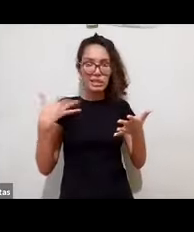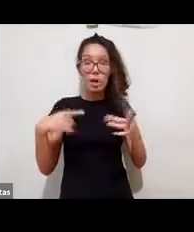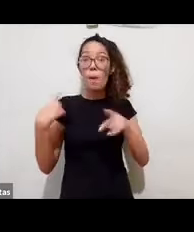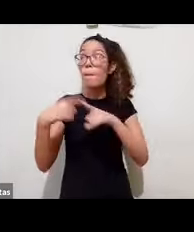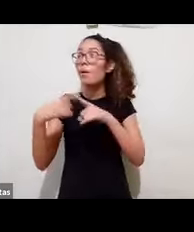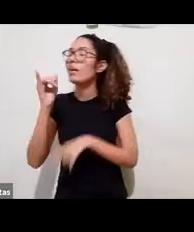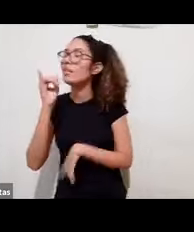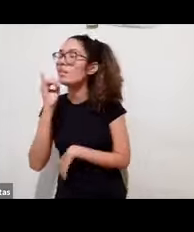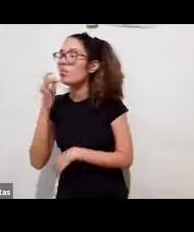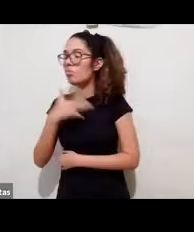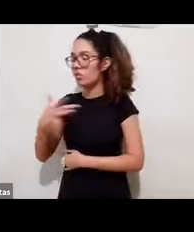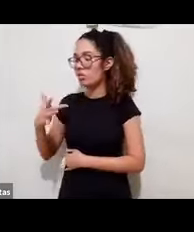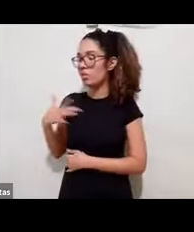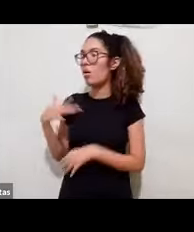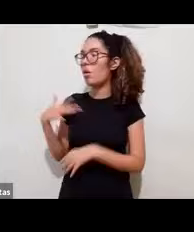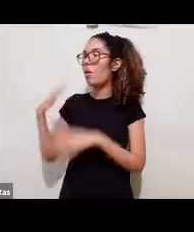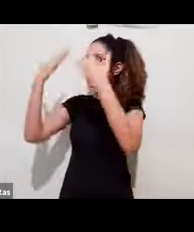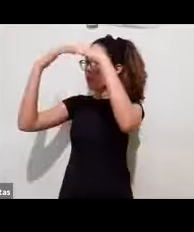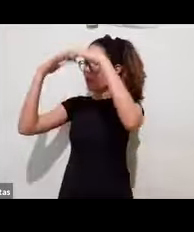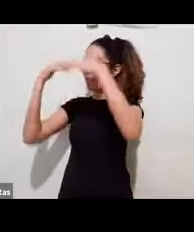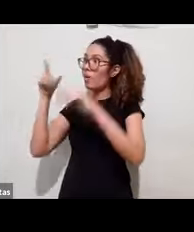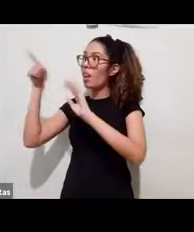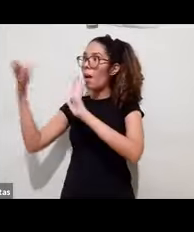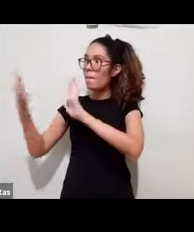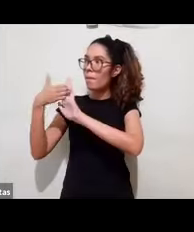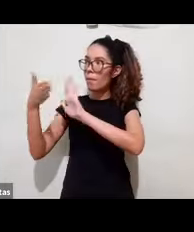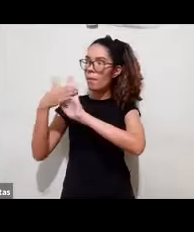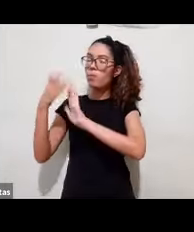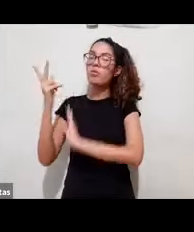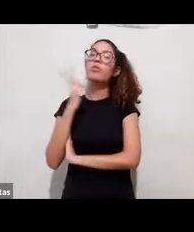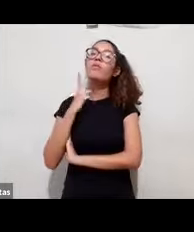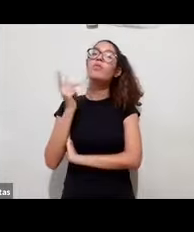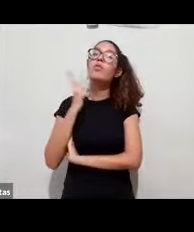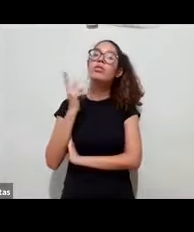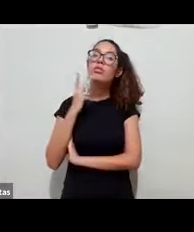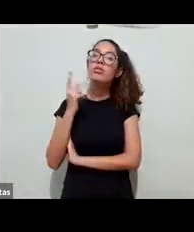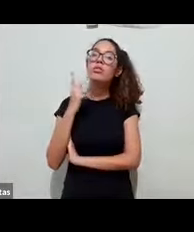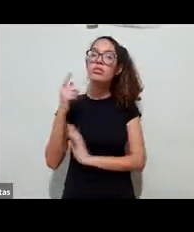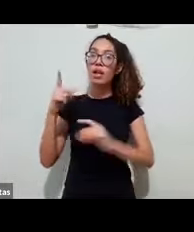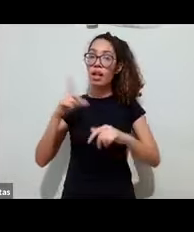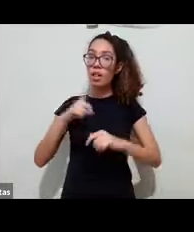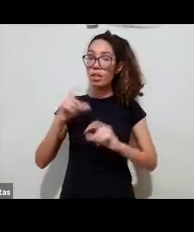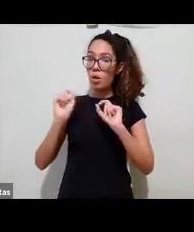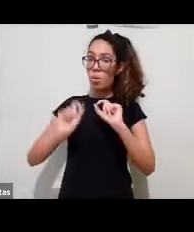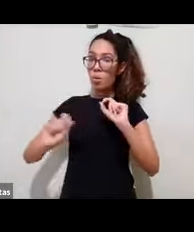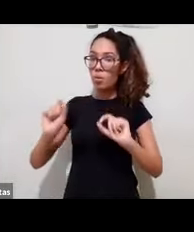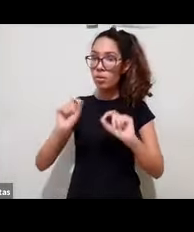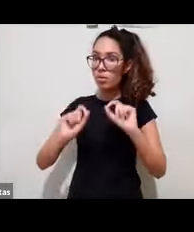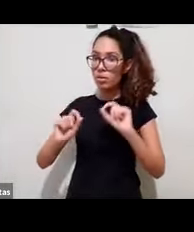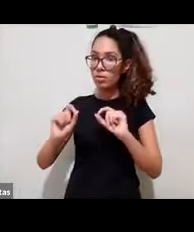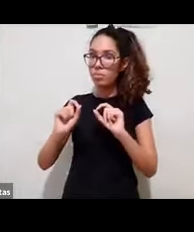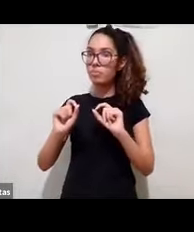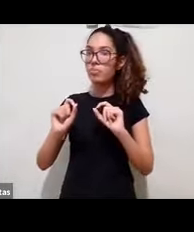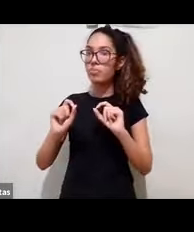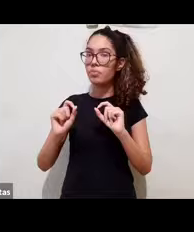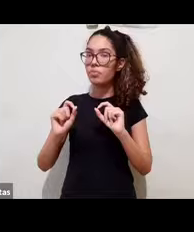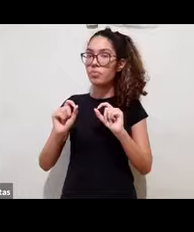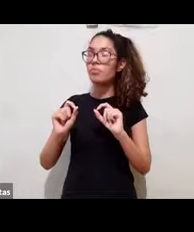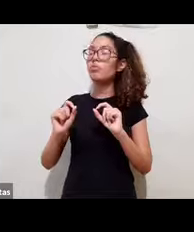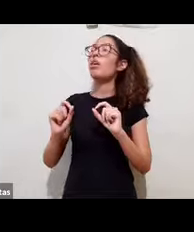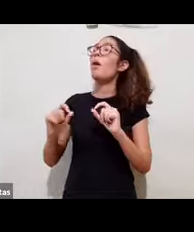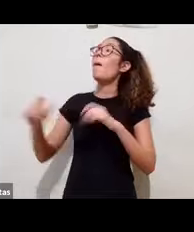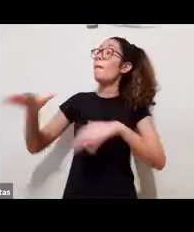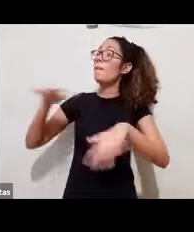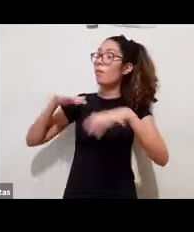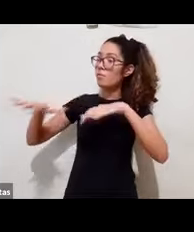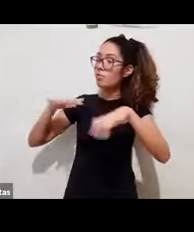de Fortaleza que nós temos atual, que a gente não defende, muito pelo contrário, que a gente faz um movimento contrário, muitas vezes,